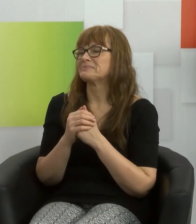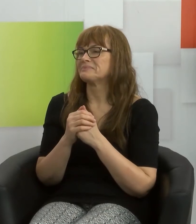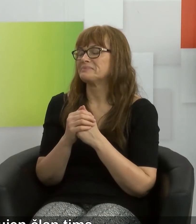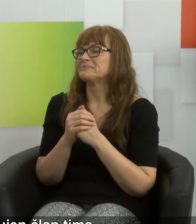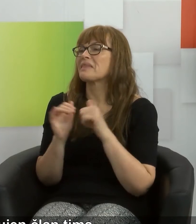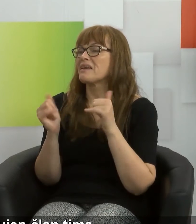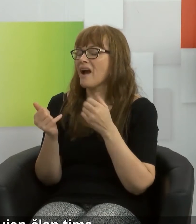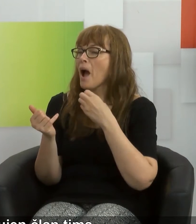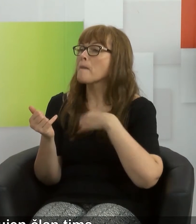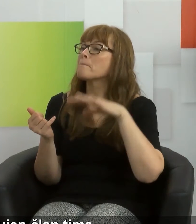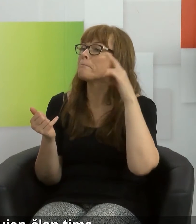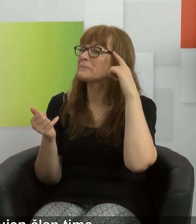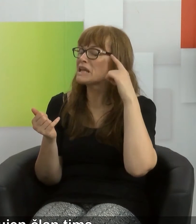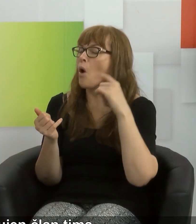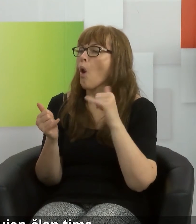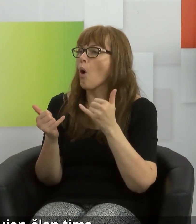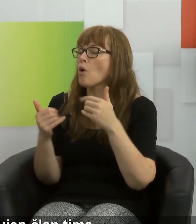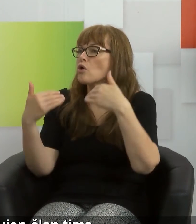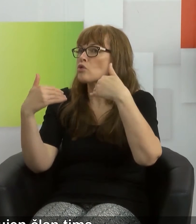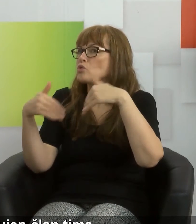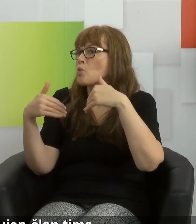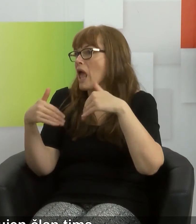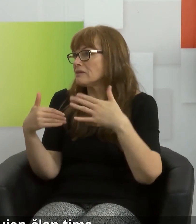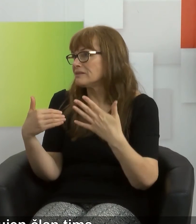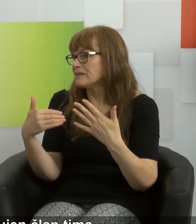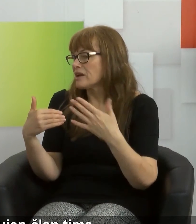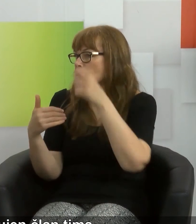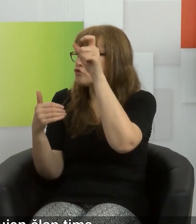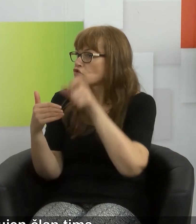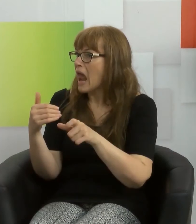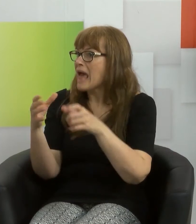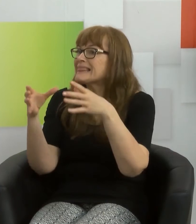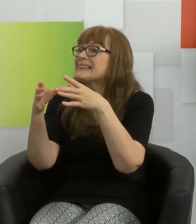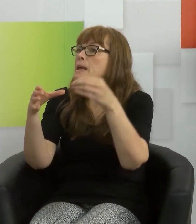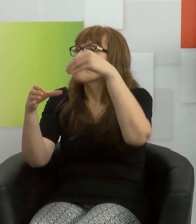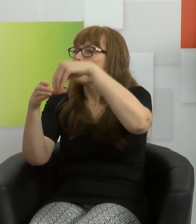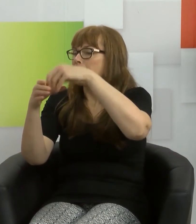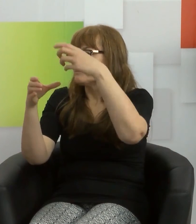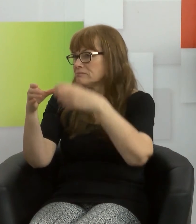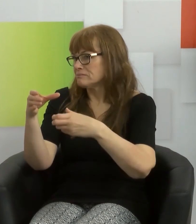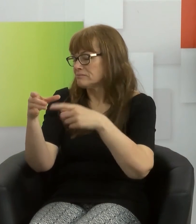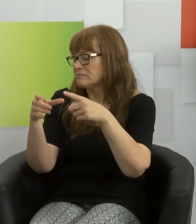Ja, psiholog je pa nujen član tima.